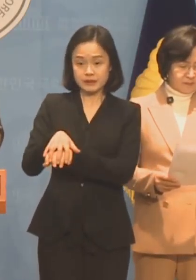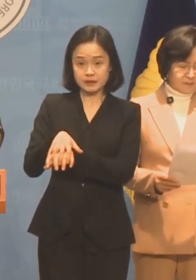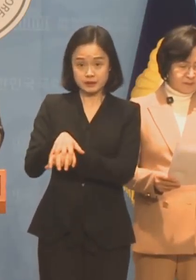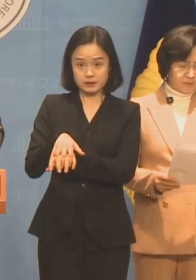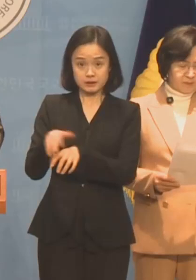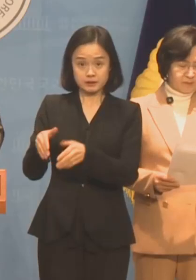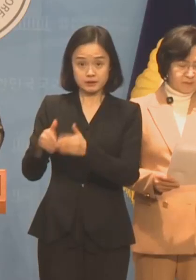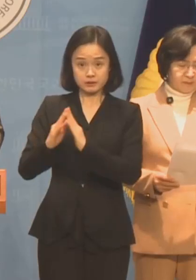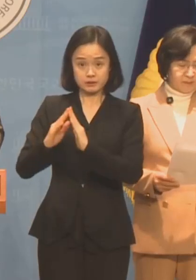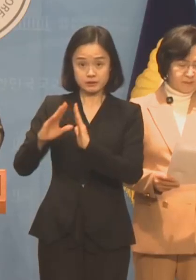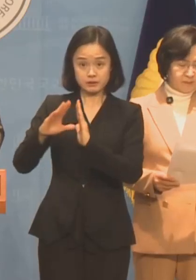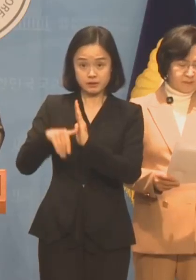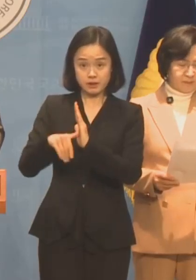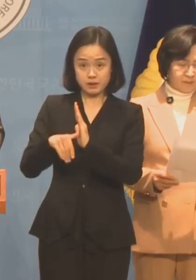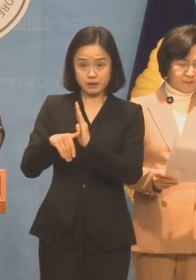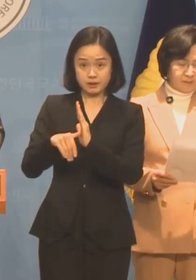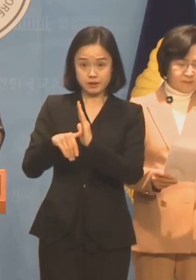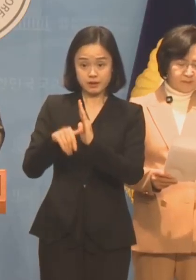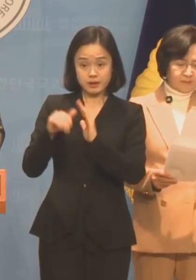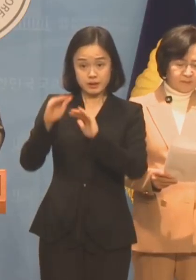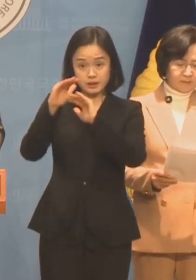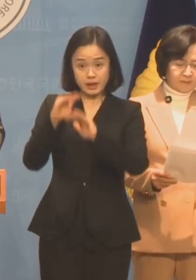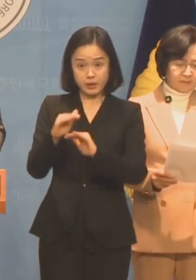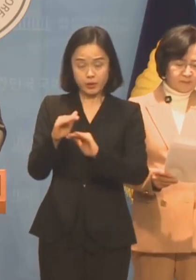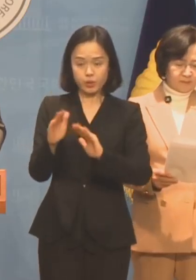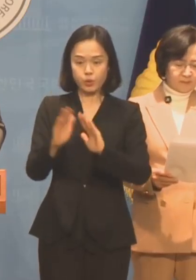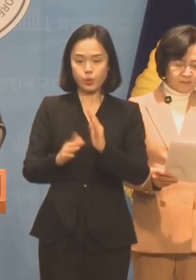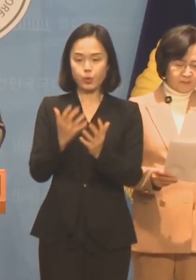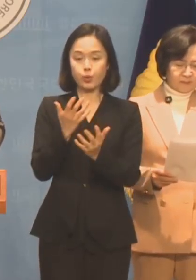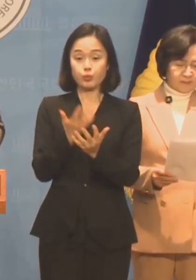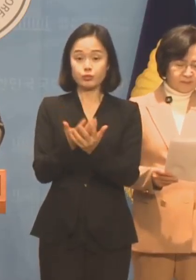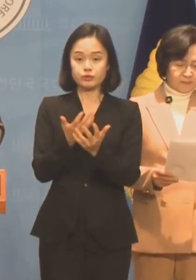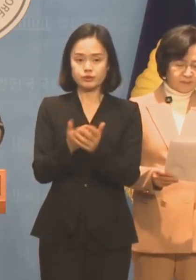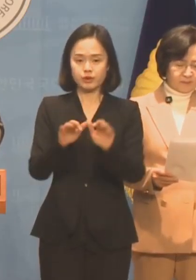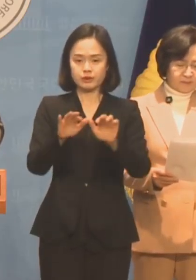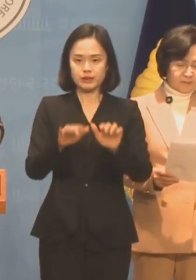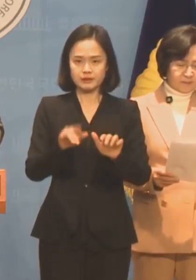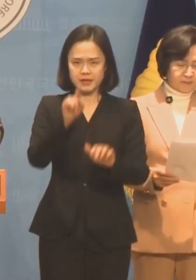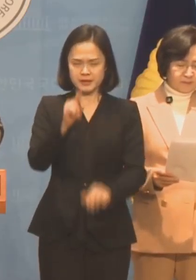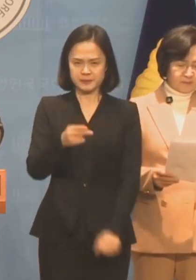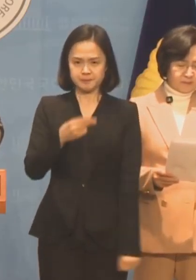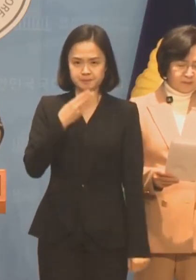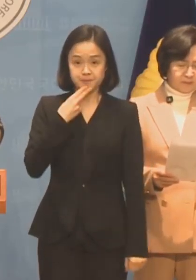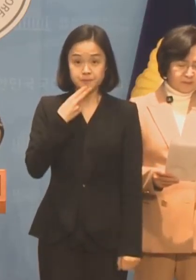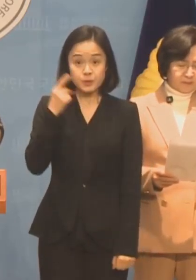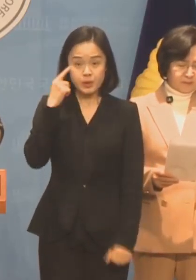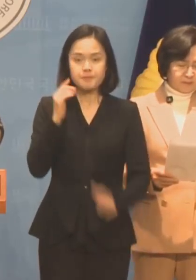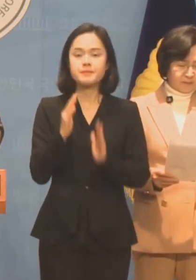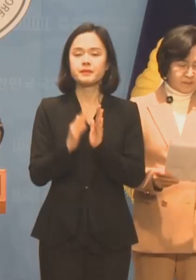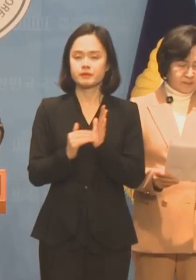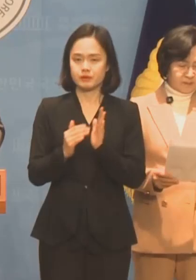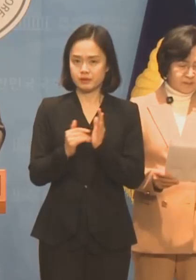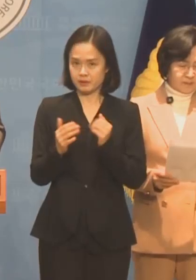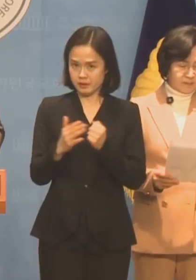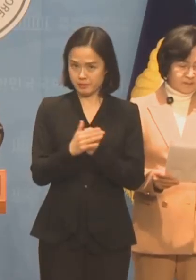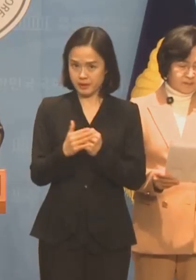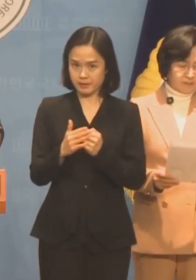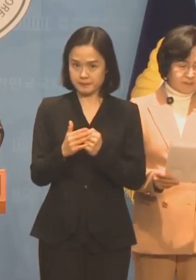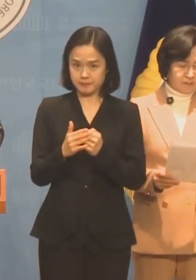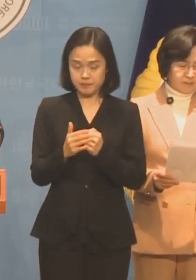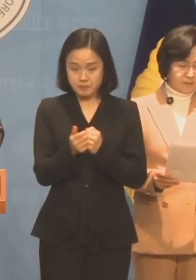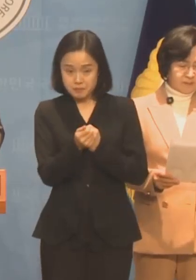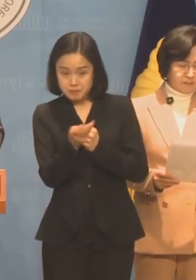어떠한 공식 문서도 작성하지 않았고 사령관은 몇몇 관계자끼리만